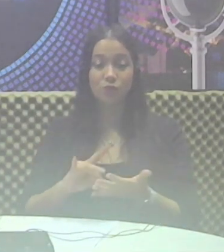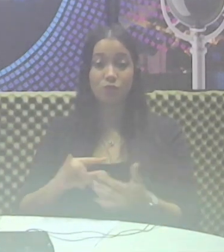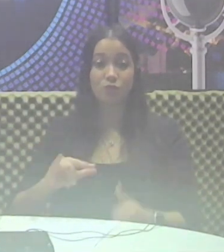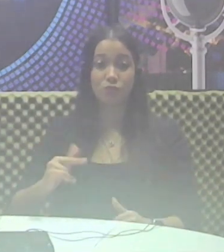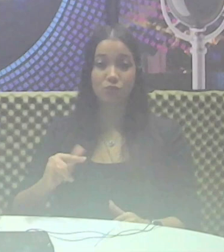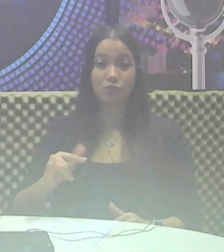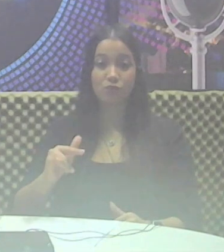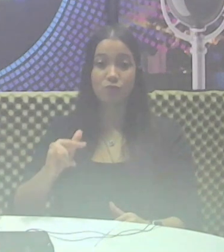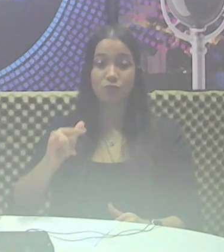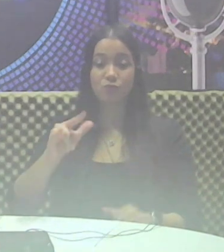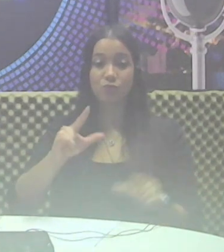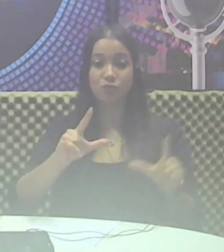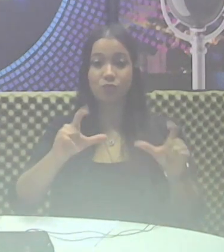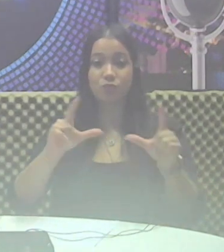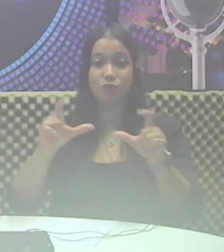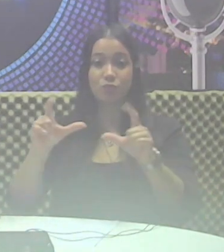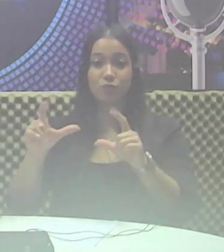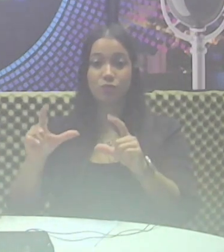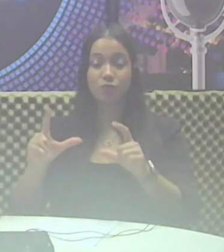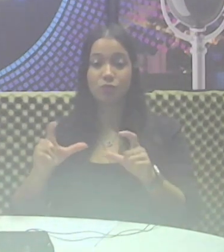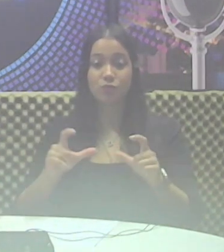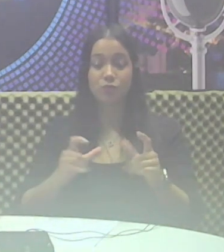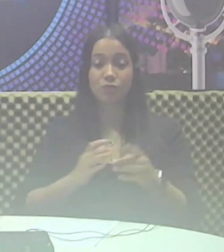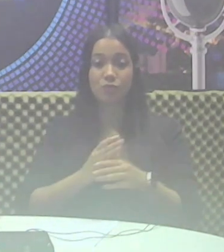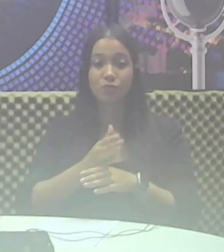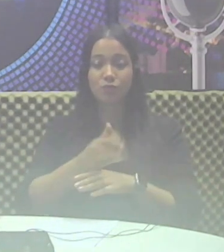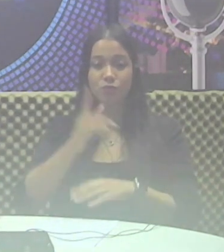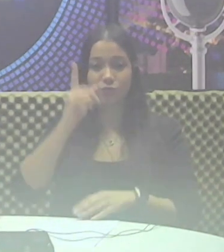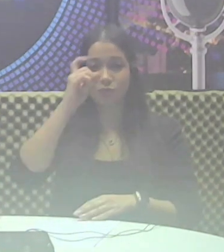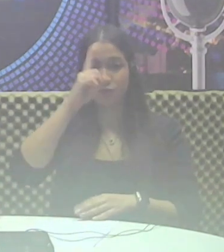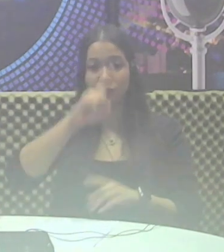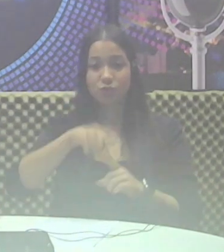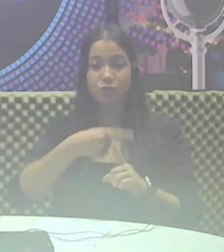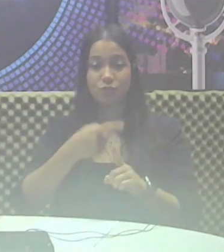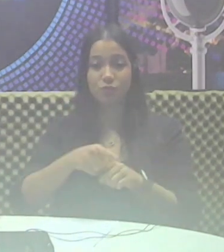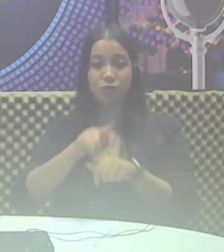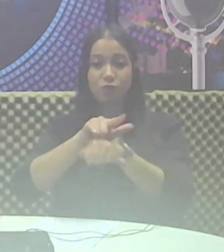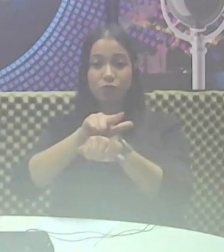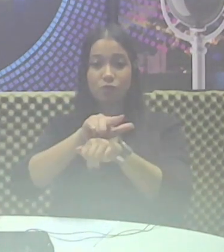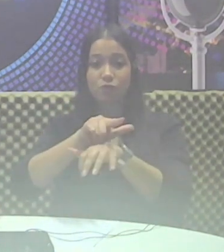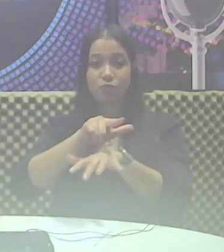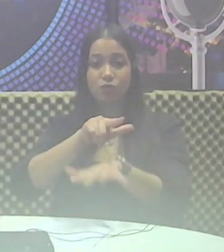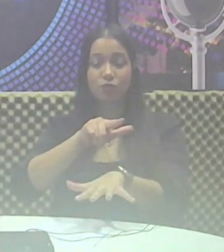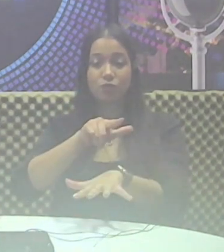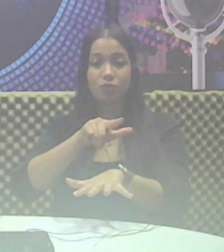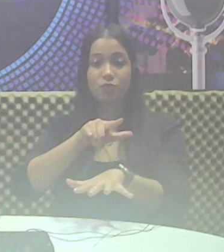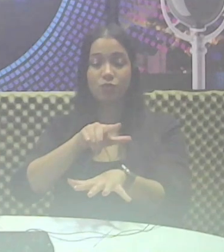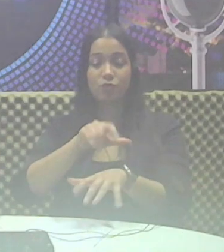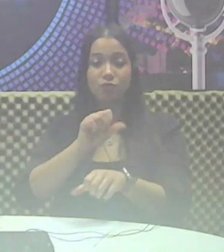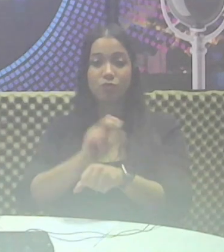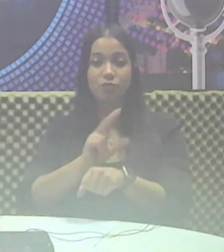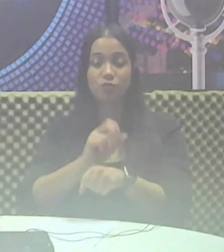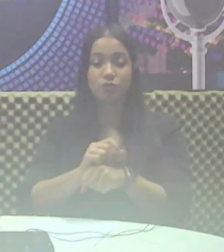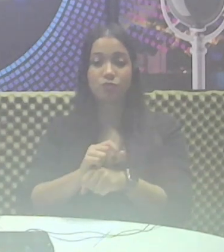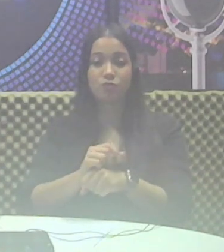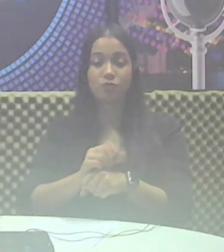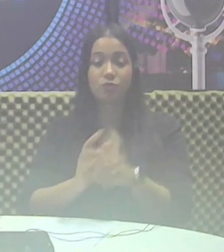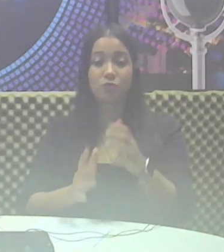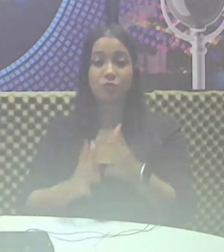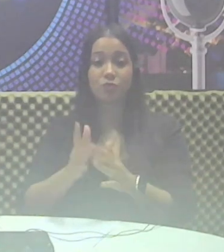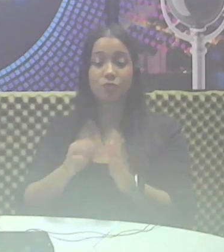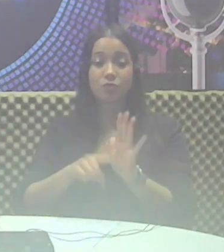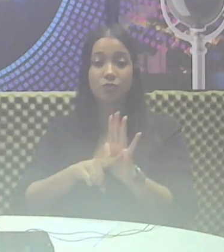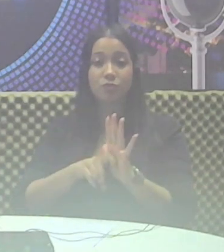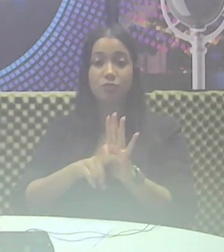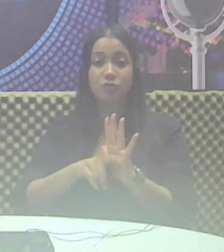para fotografar locais de difícil acesso e para pulverizar um larvicida biológico que interrompe o ciclo de